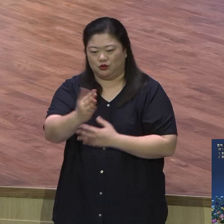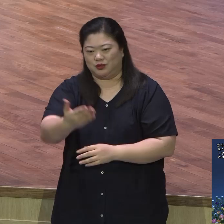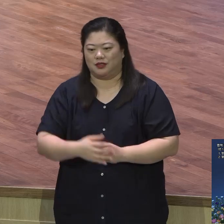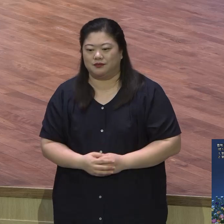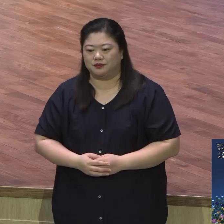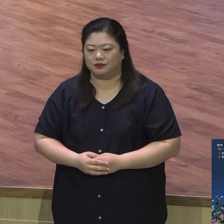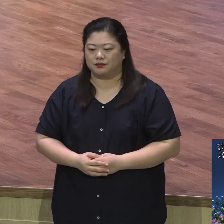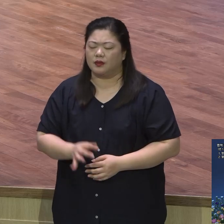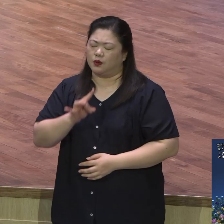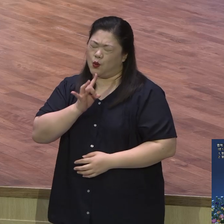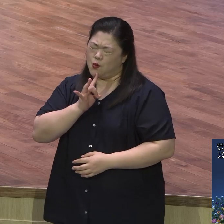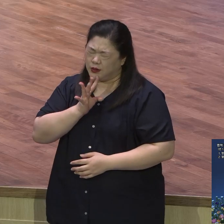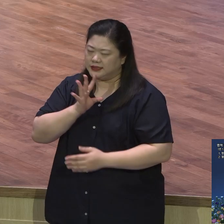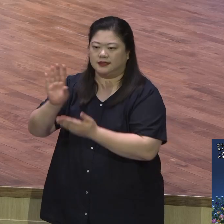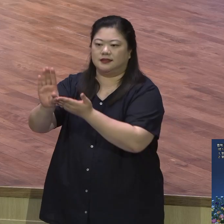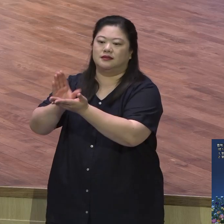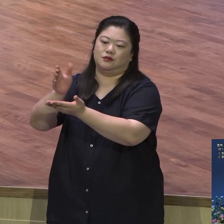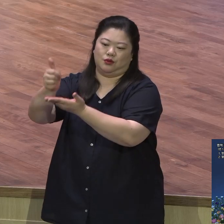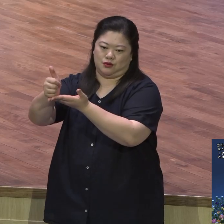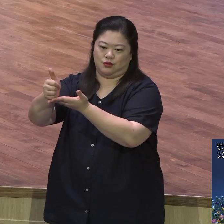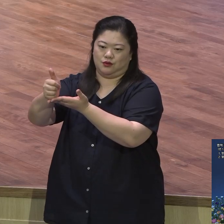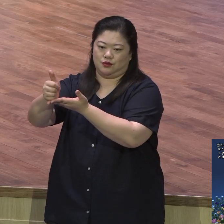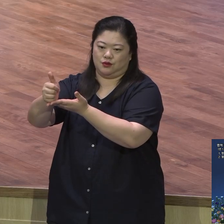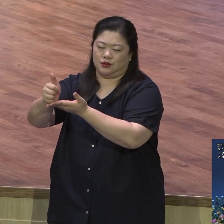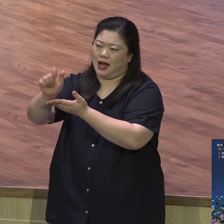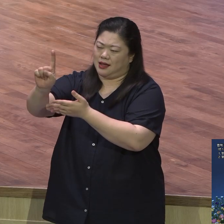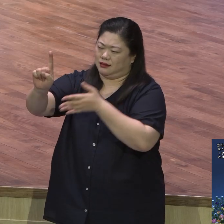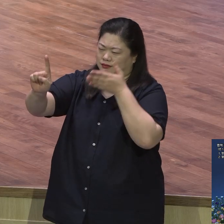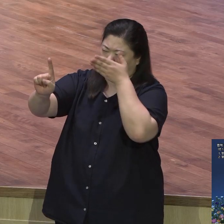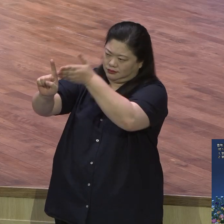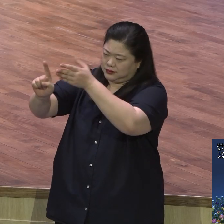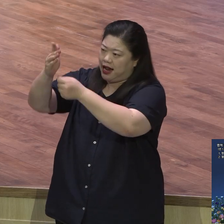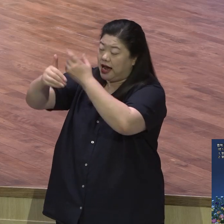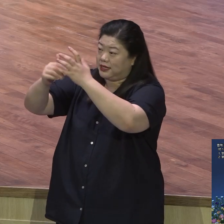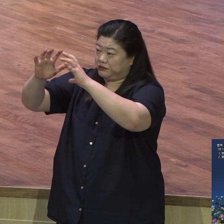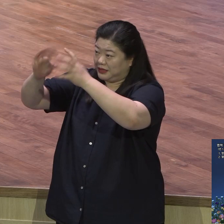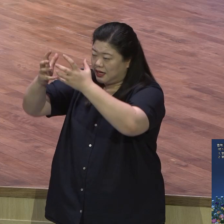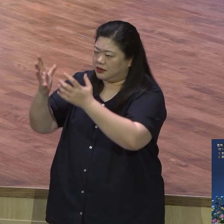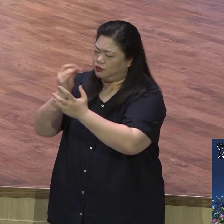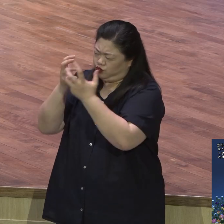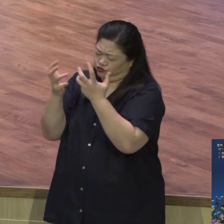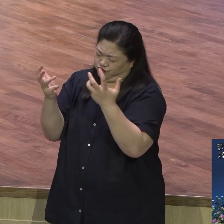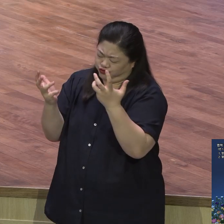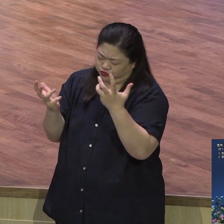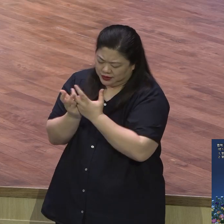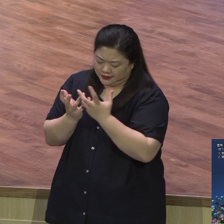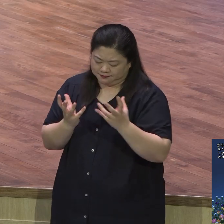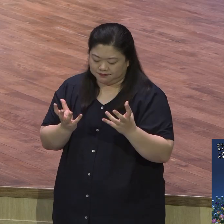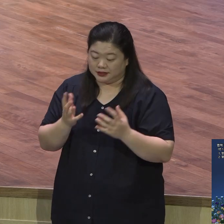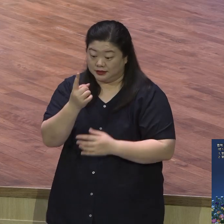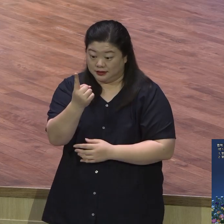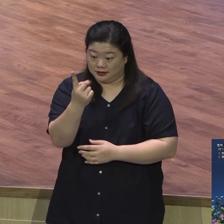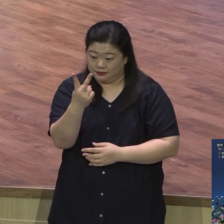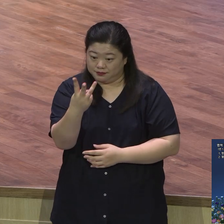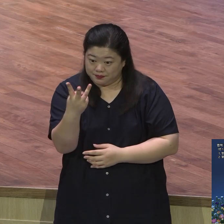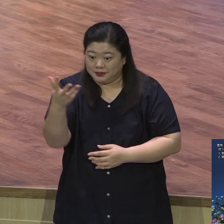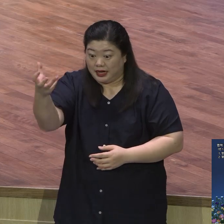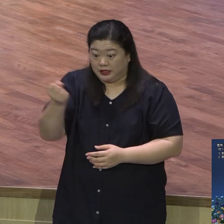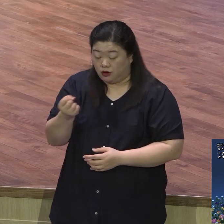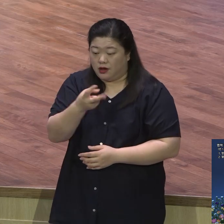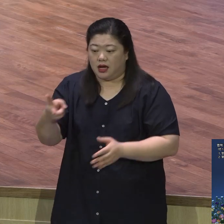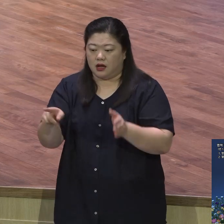그리스도 어떤 일이 있어도 오직 하나님 나라 오직 성령 충만 이렇게 영적 군사로서 흔들리지